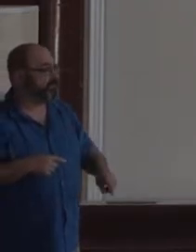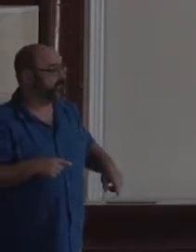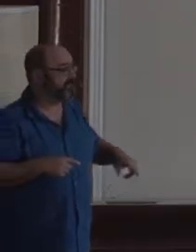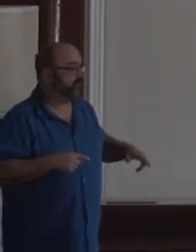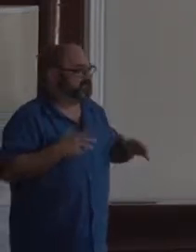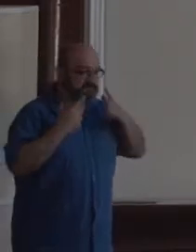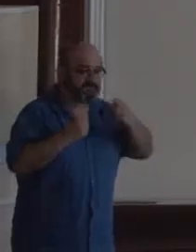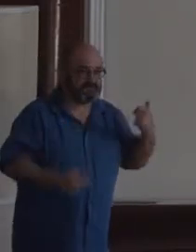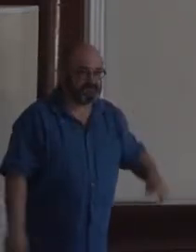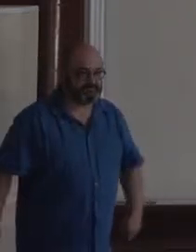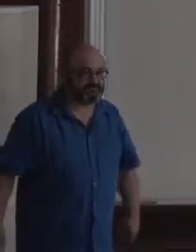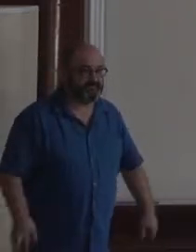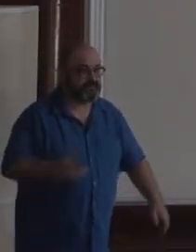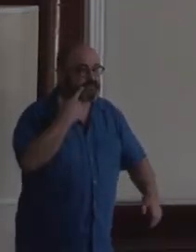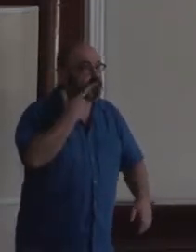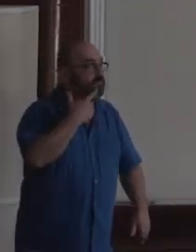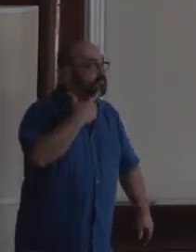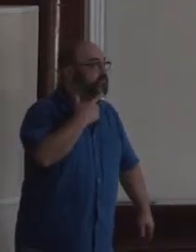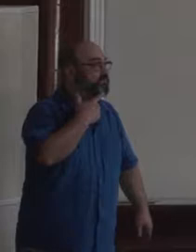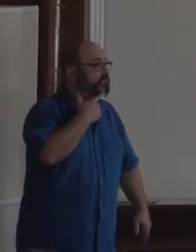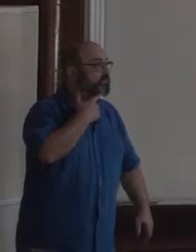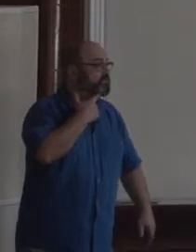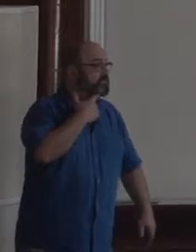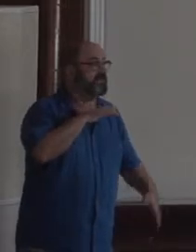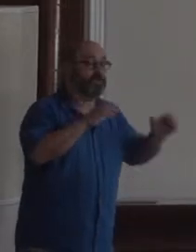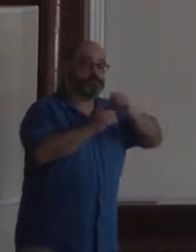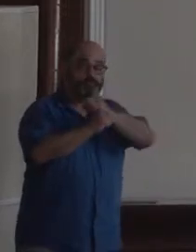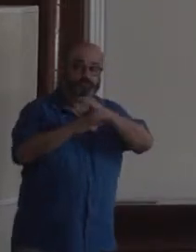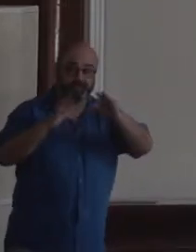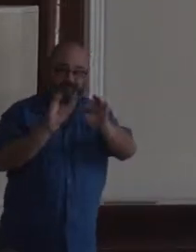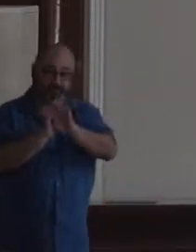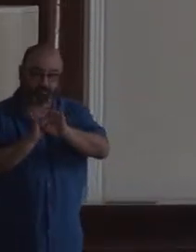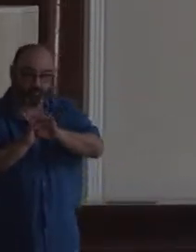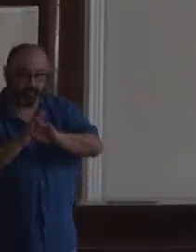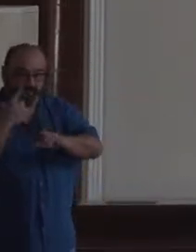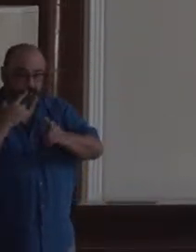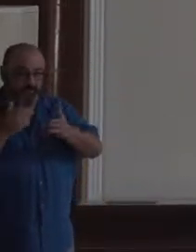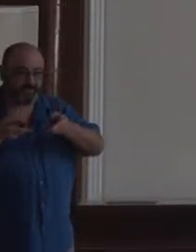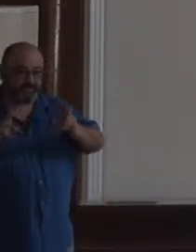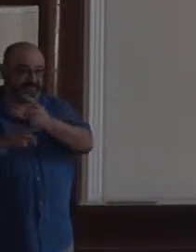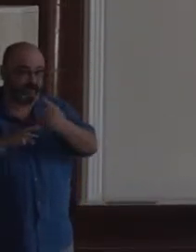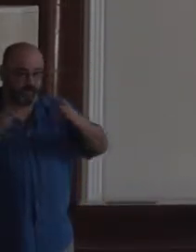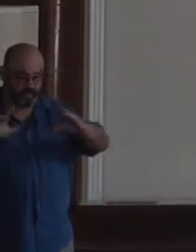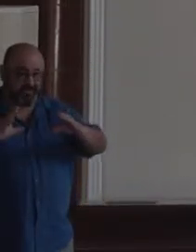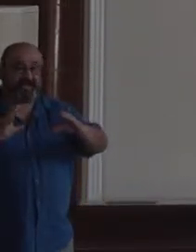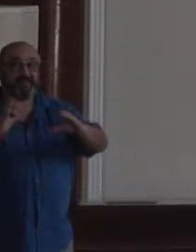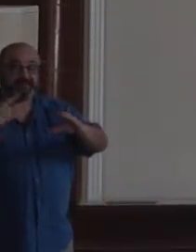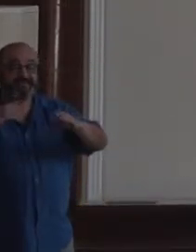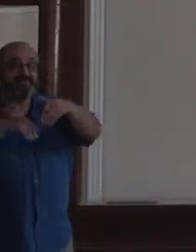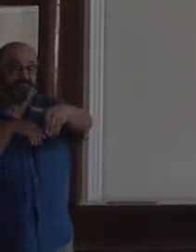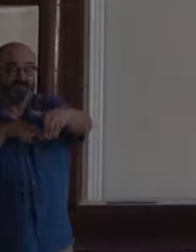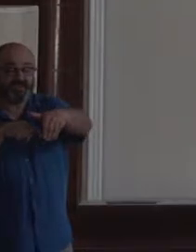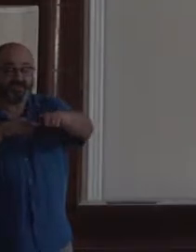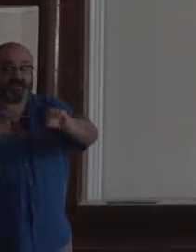on... Par défaut, le scope fonction permet le max d'isolation. Si on commence à réutiliser les